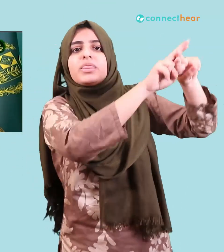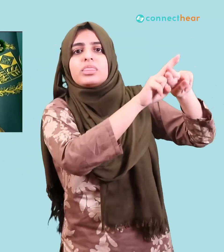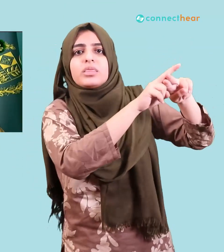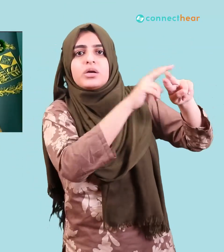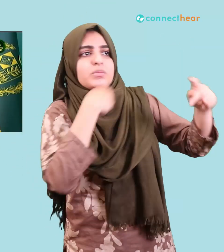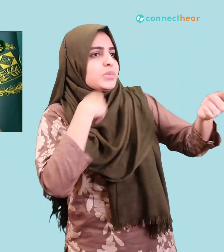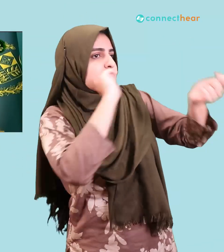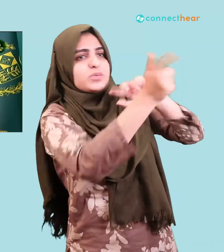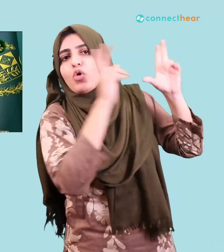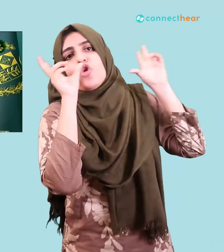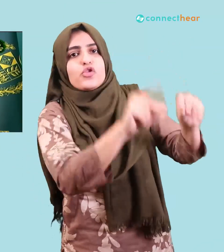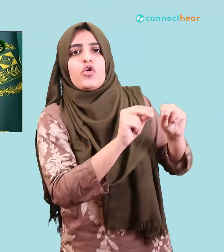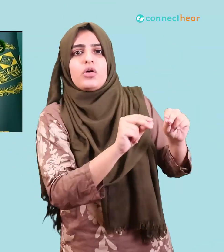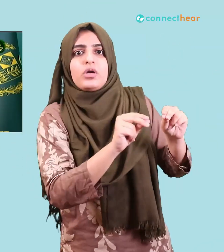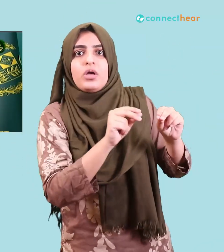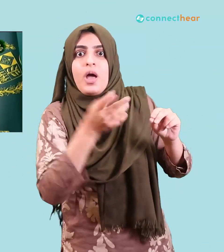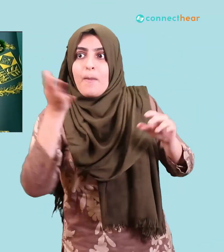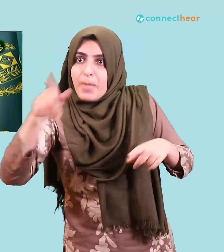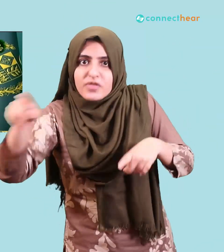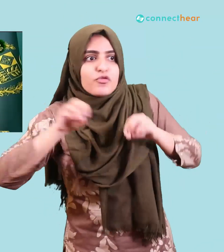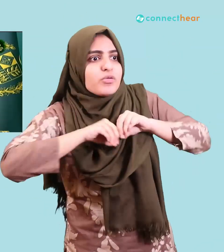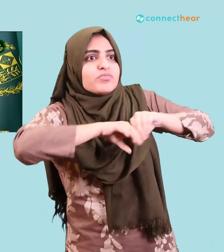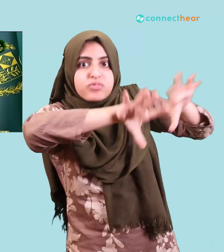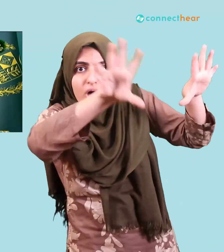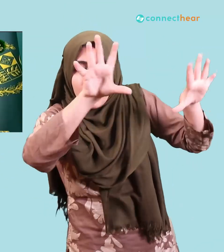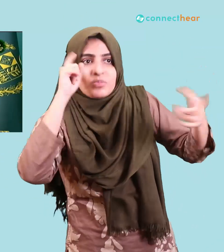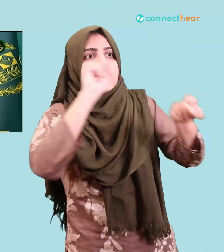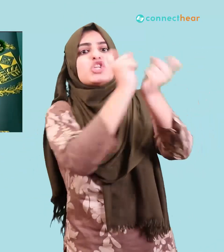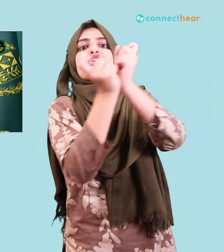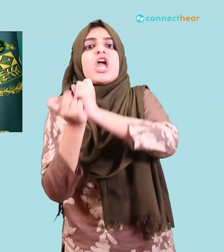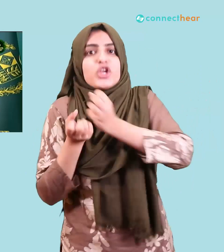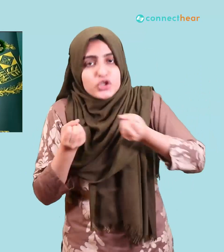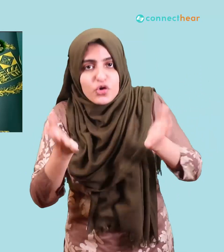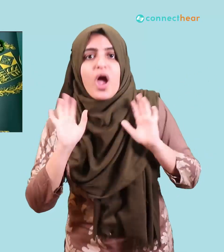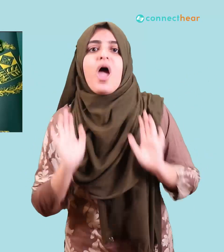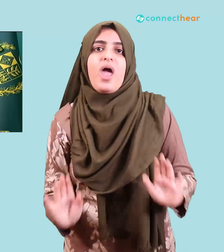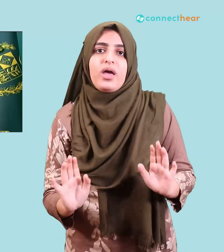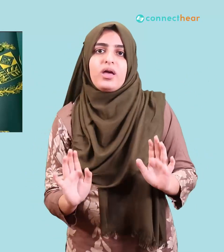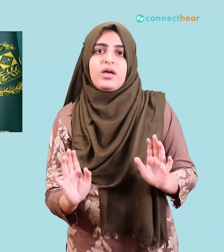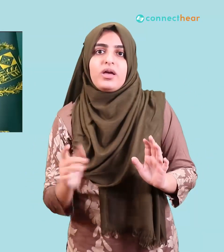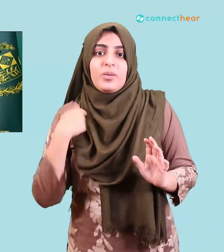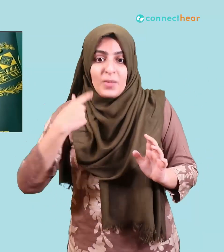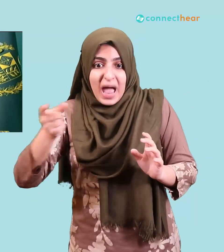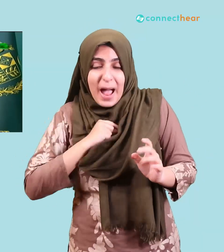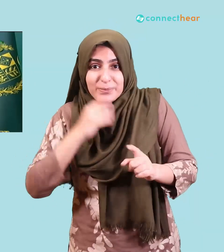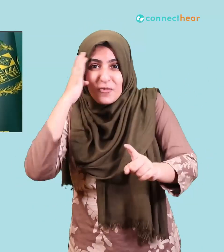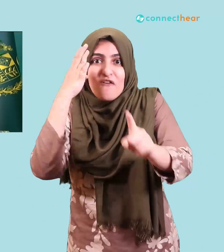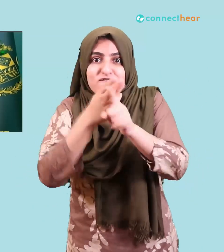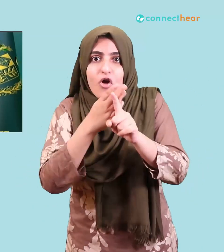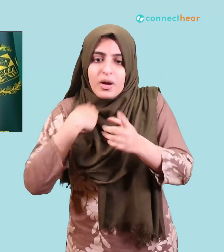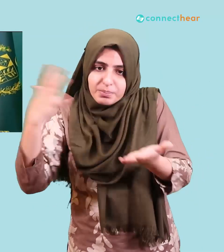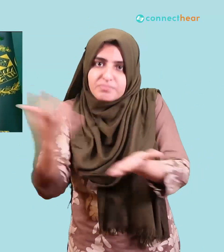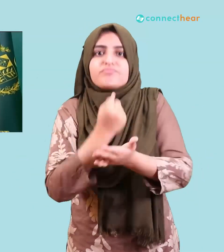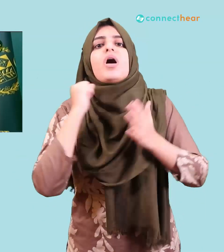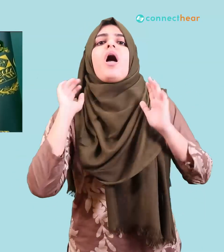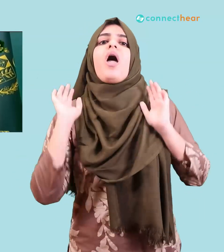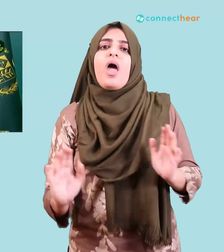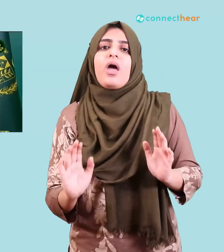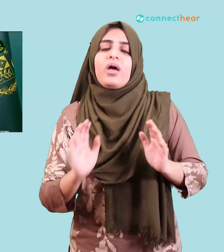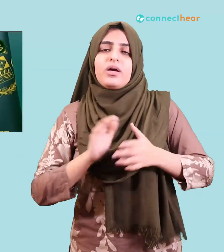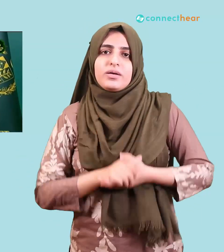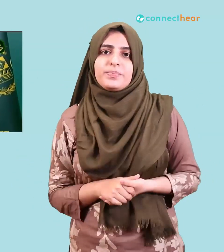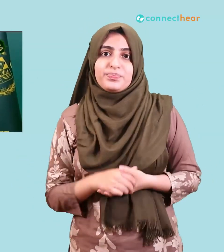گے، اس کا اثر ہوگا۔ اس طرح ہم اپنا جو ہم مقصد ہے اس پہ پہنچ سکتے ہیں۔